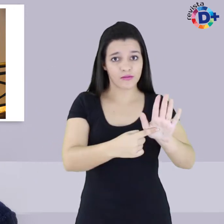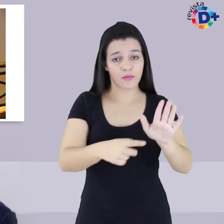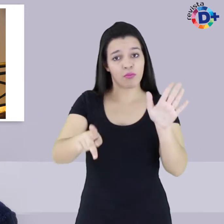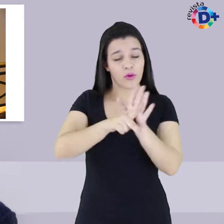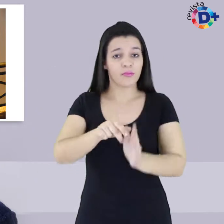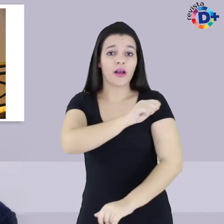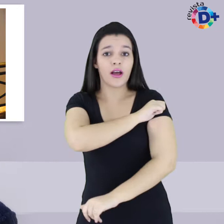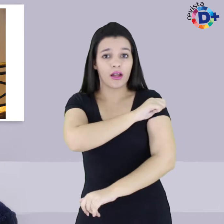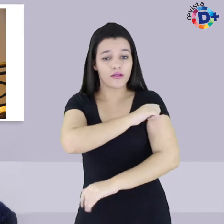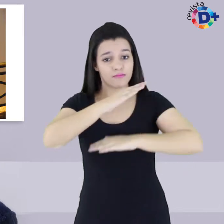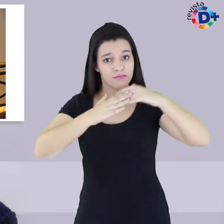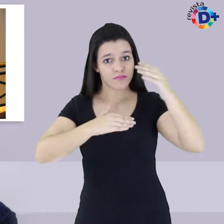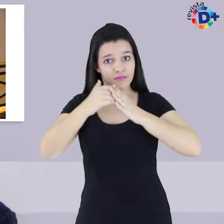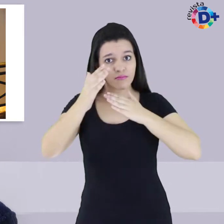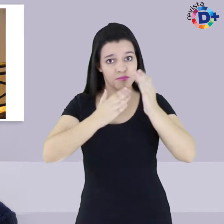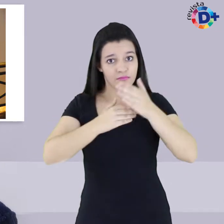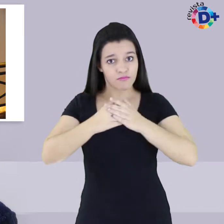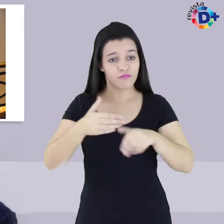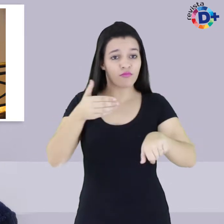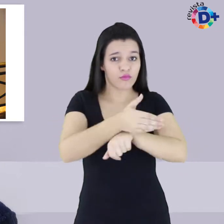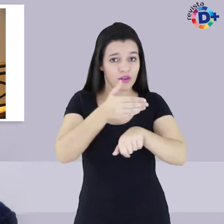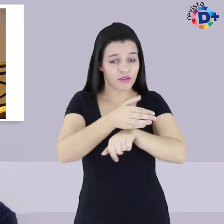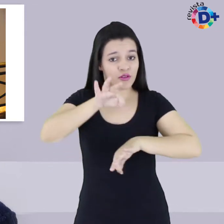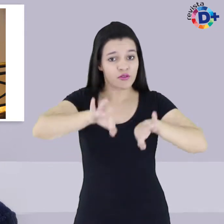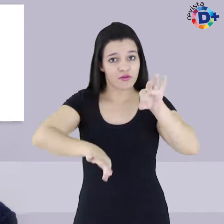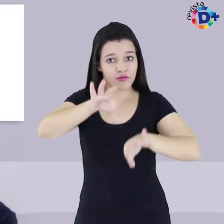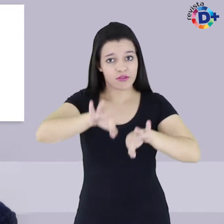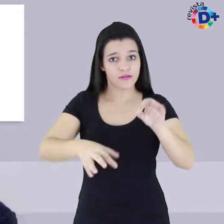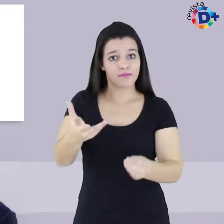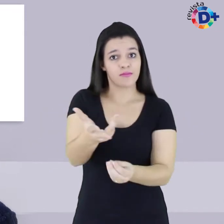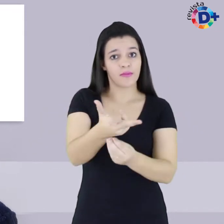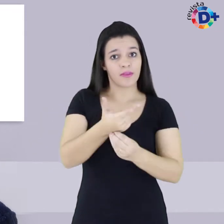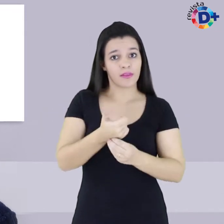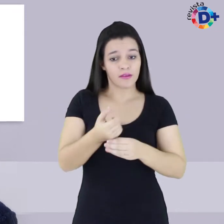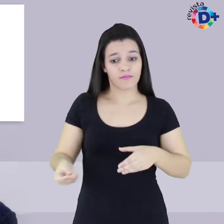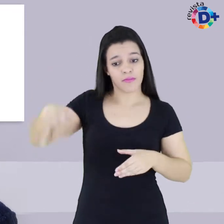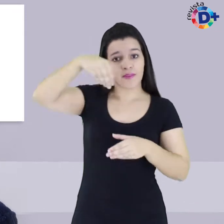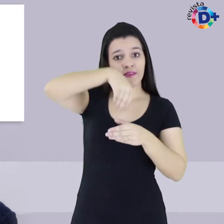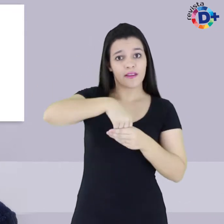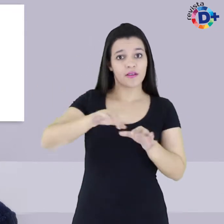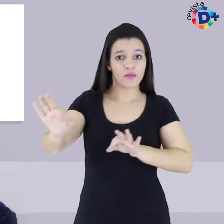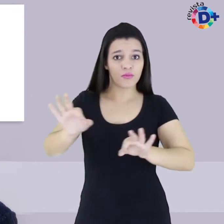do IOK, dentro do projeto Pintou a Síndrome do Respeito.